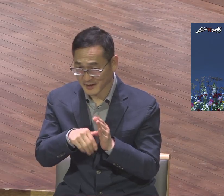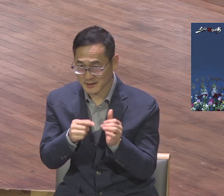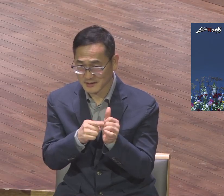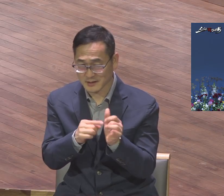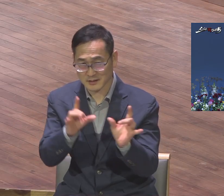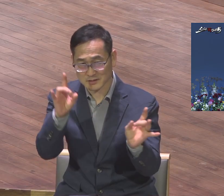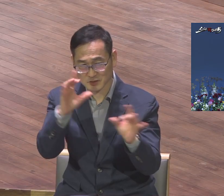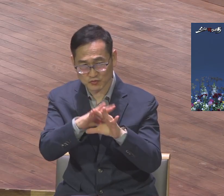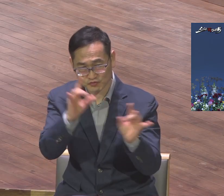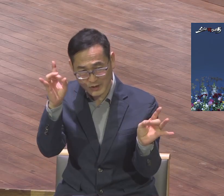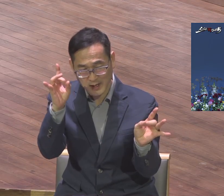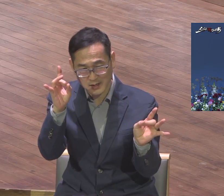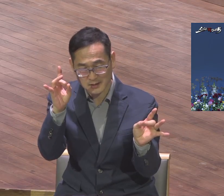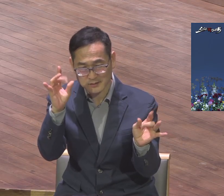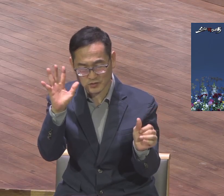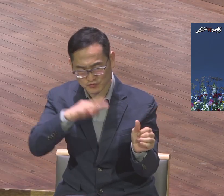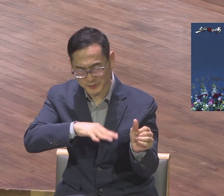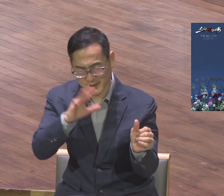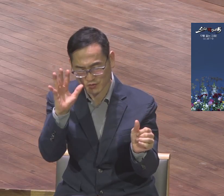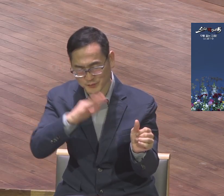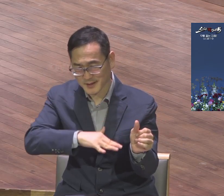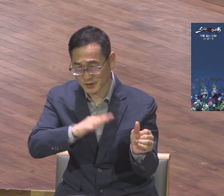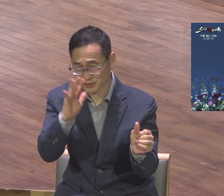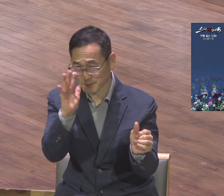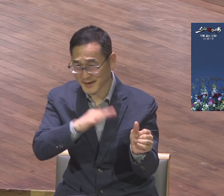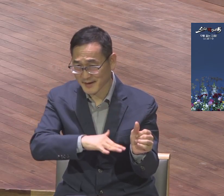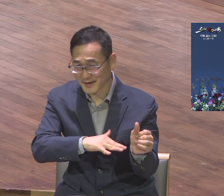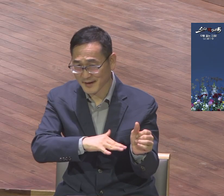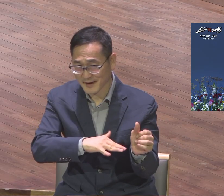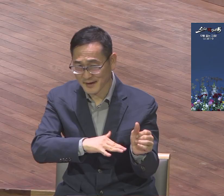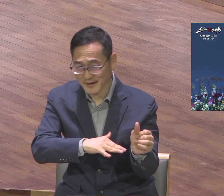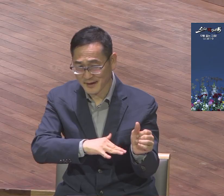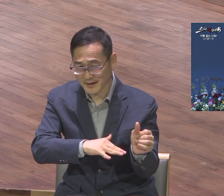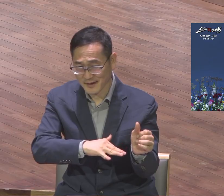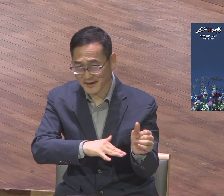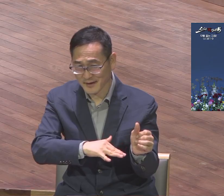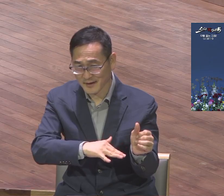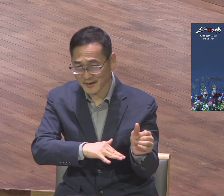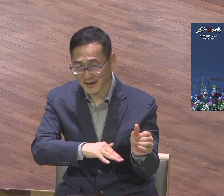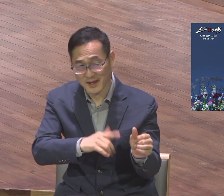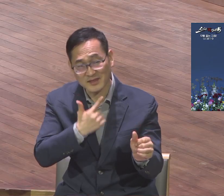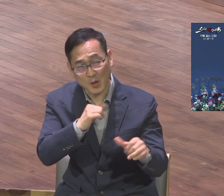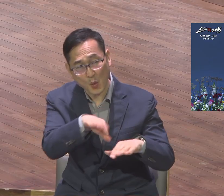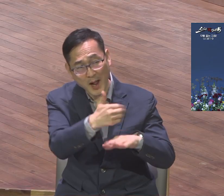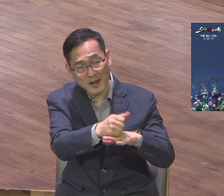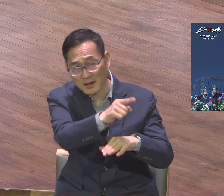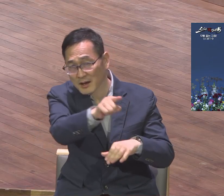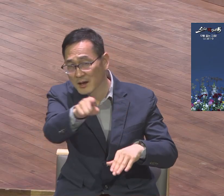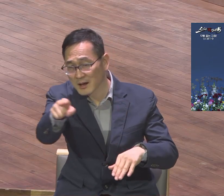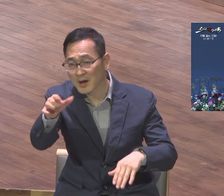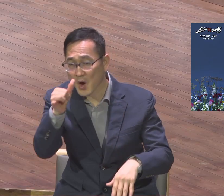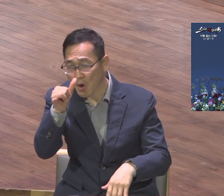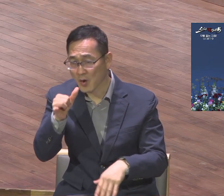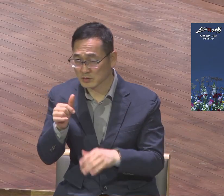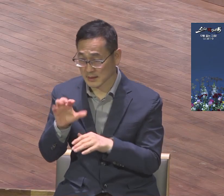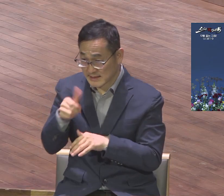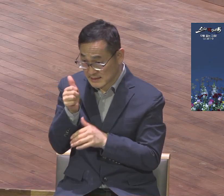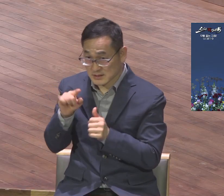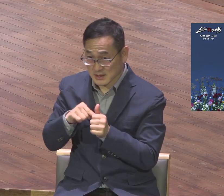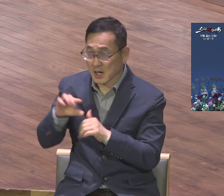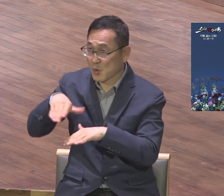숭배하고 방탕하고 타락했던 다른 왕들과는 달리 하나님 앞에서